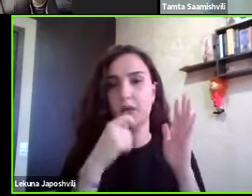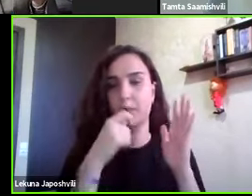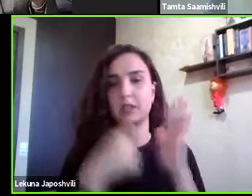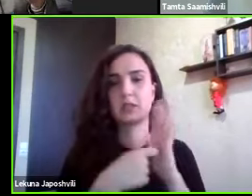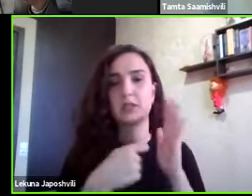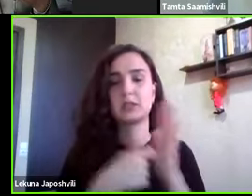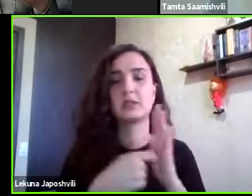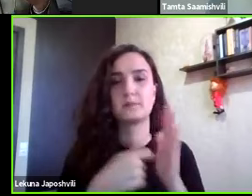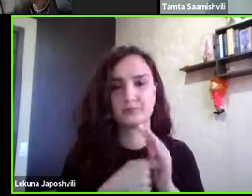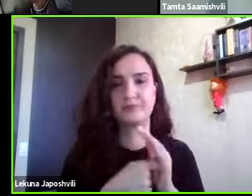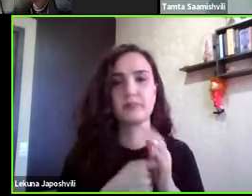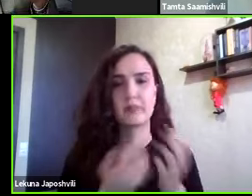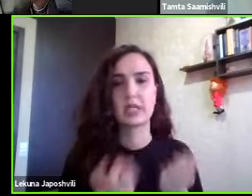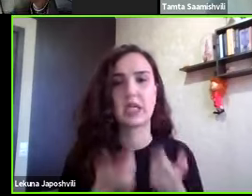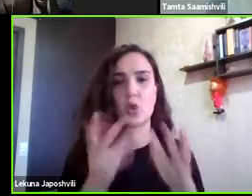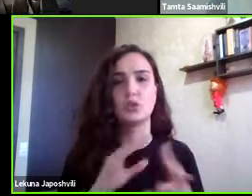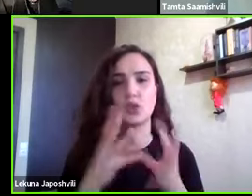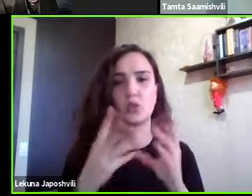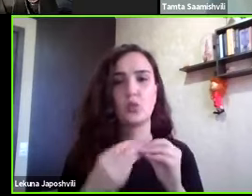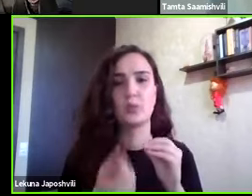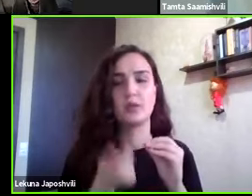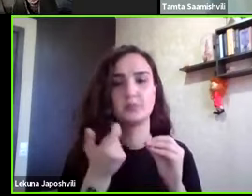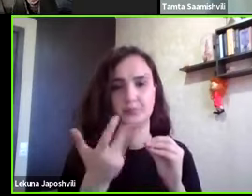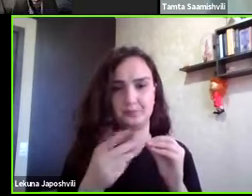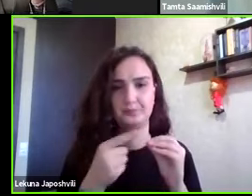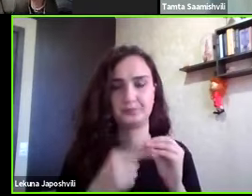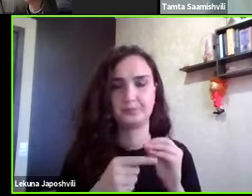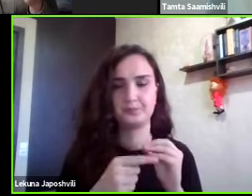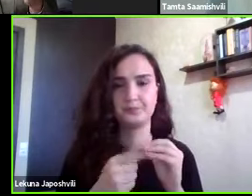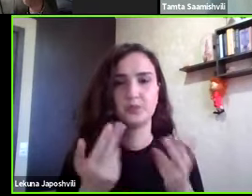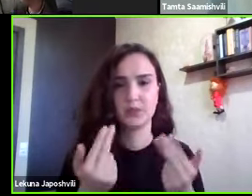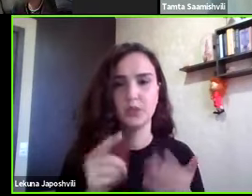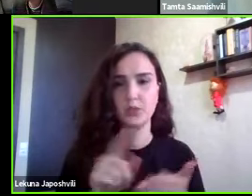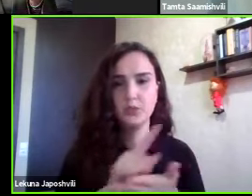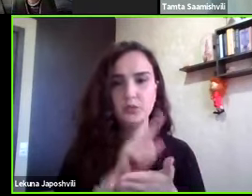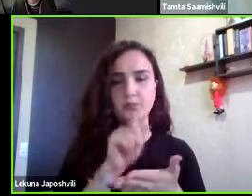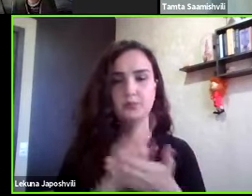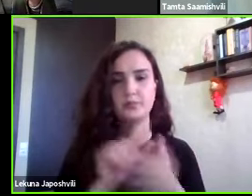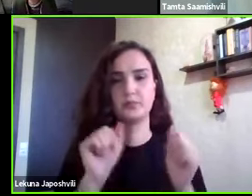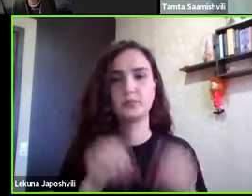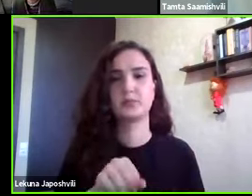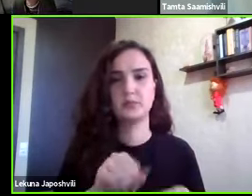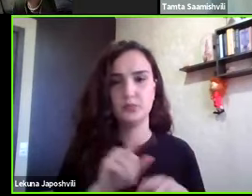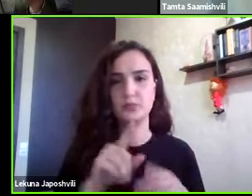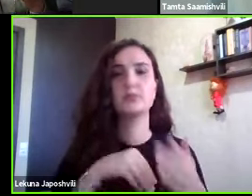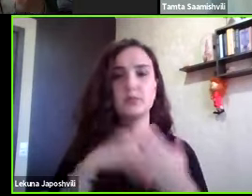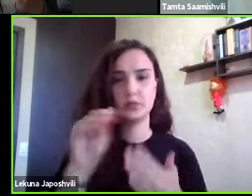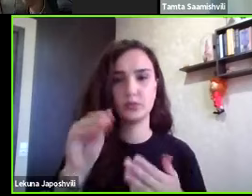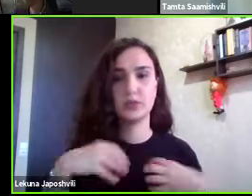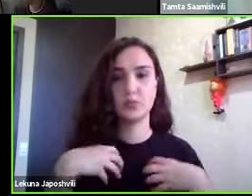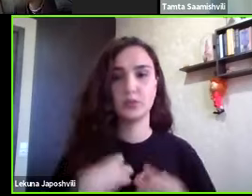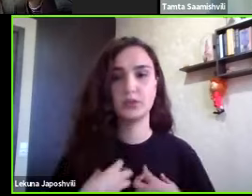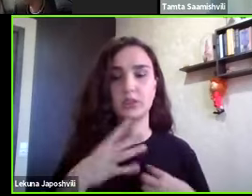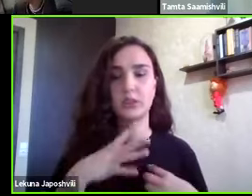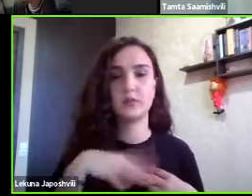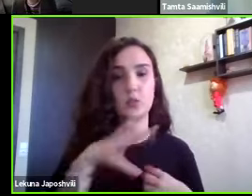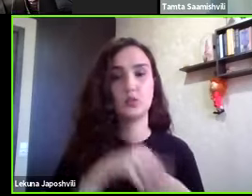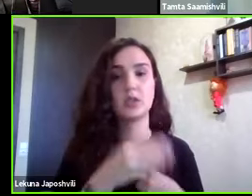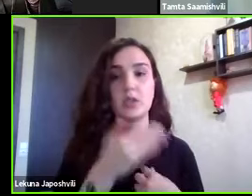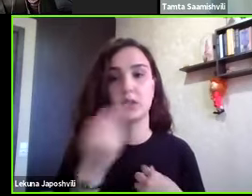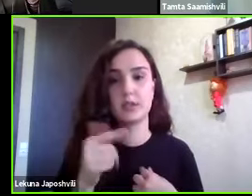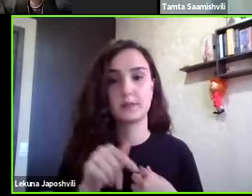სისხლში ჟანგბადის რაოდენობას, ხო? დიახ, აუცილებლად შეიძლება რომ შევიძინოთ სამწუხაროდ საქართველოში არ